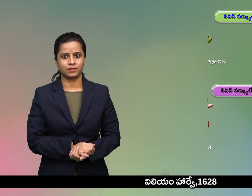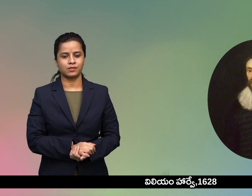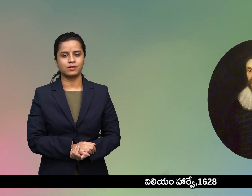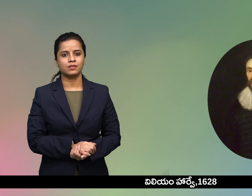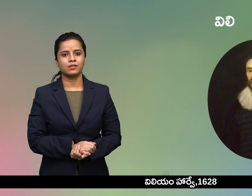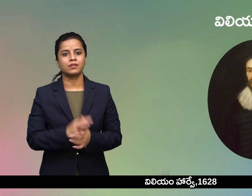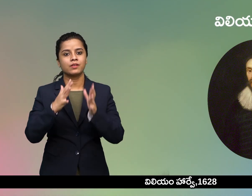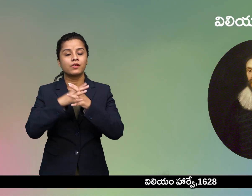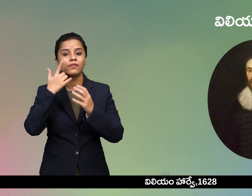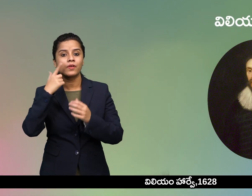విలియం హార్వే